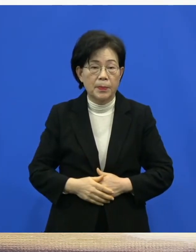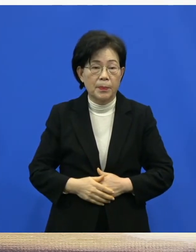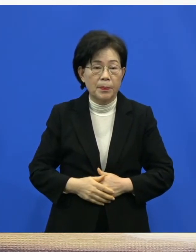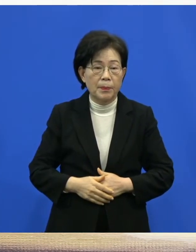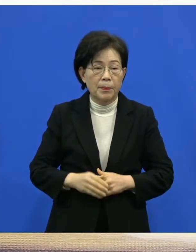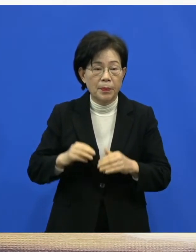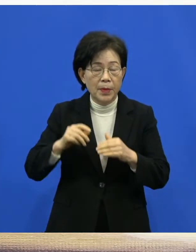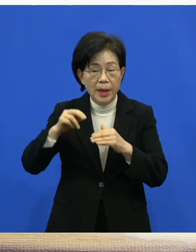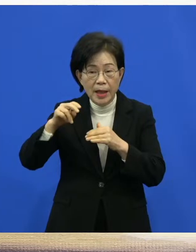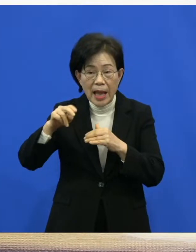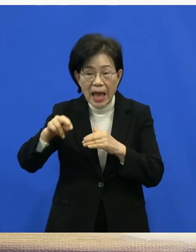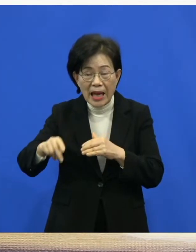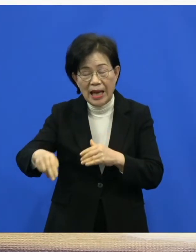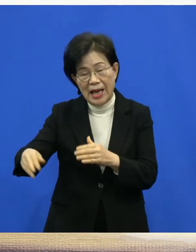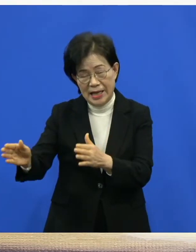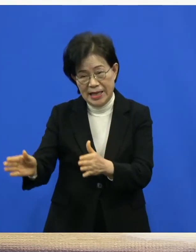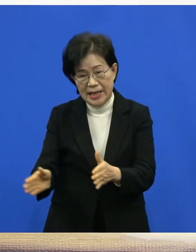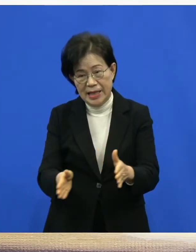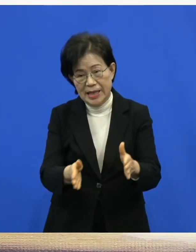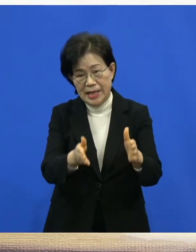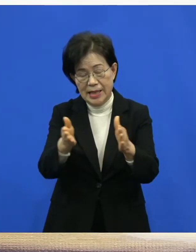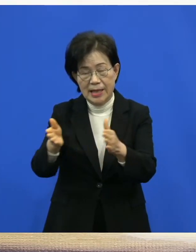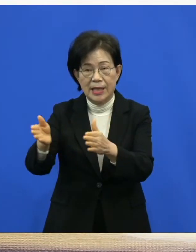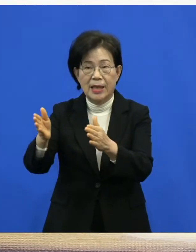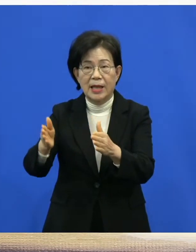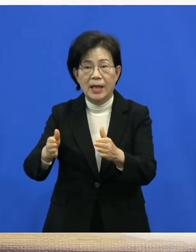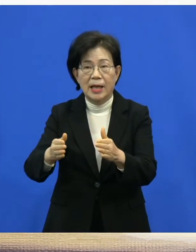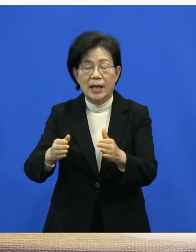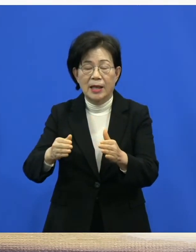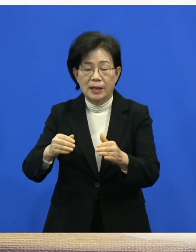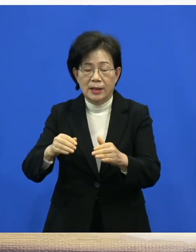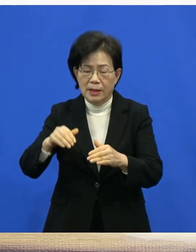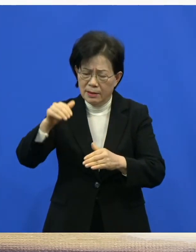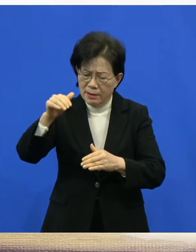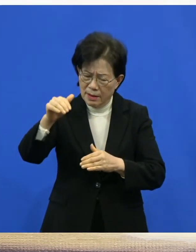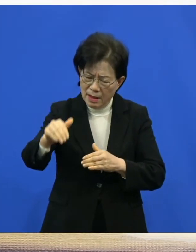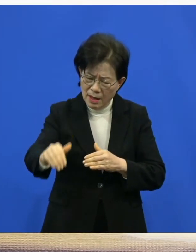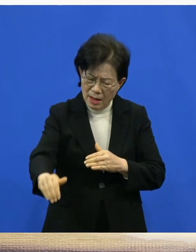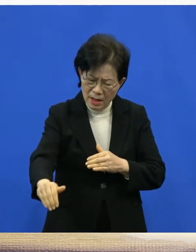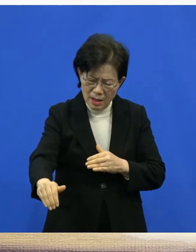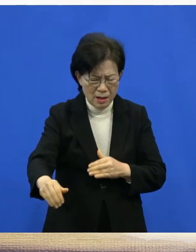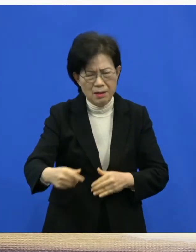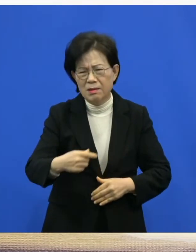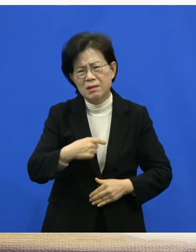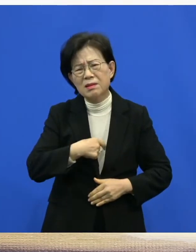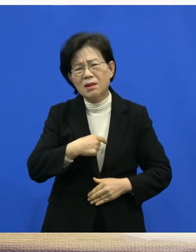그러니까 내려가는 길이죠. 그런데 이 내려가는 길을 원하는 사람은 아무도 없습니다.